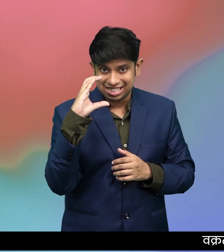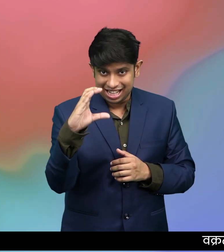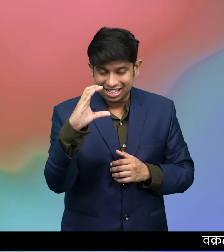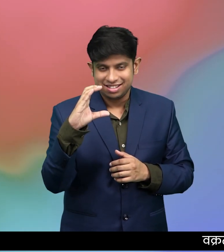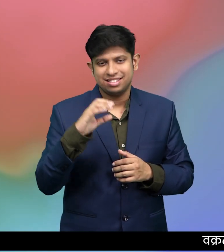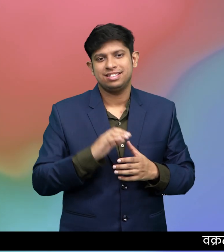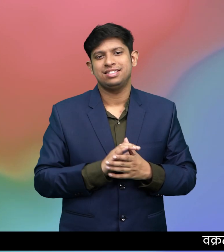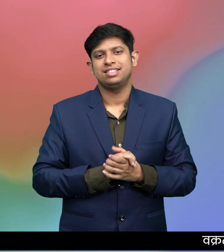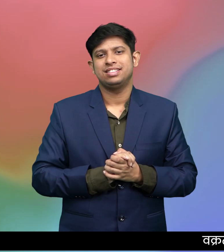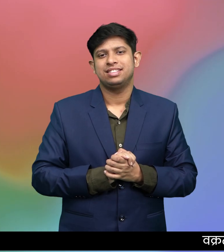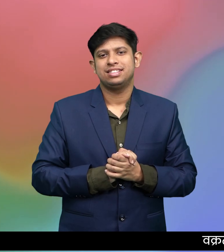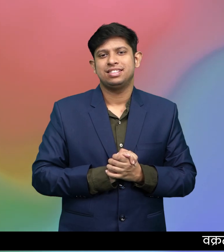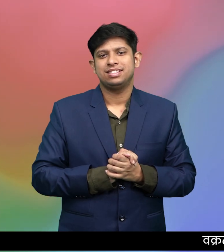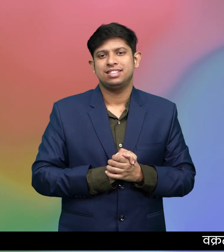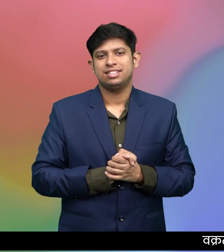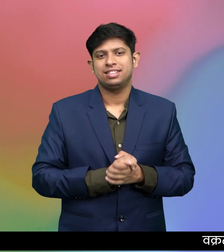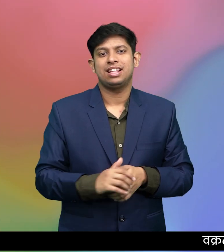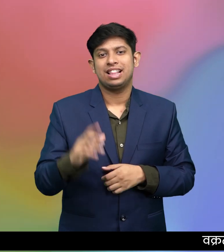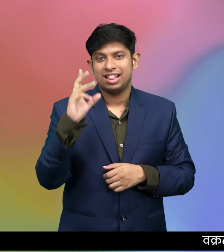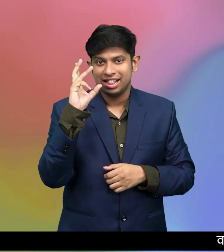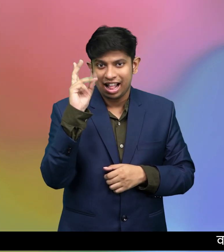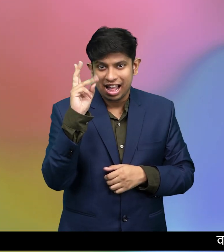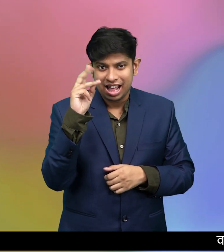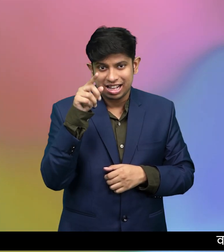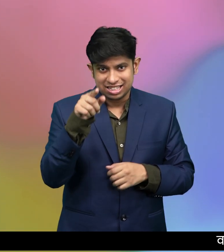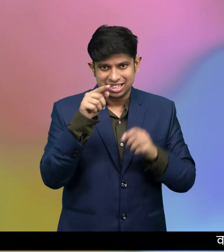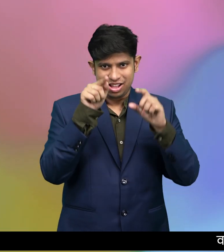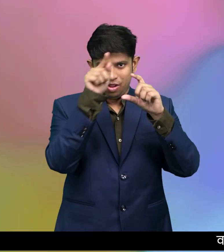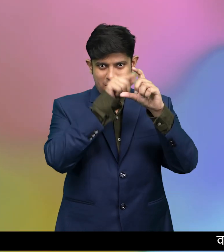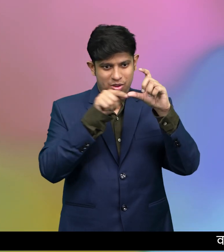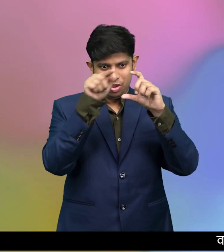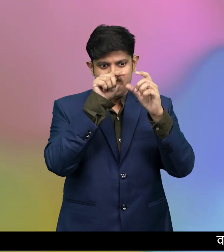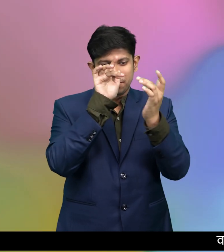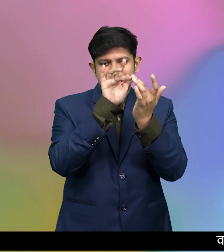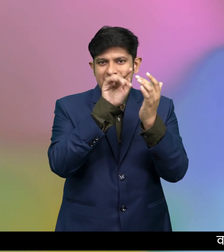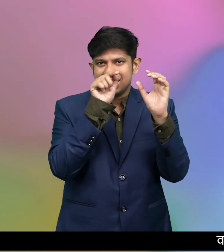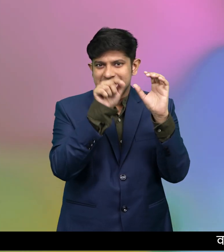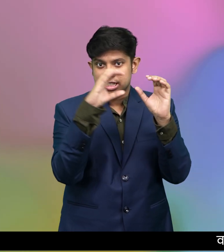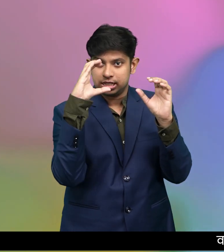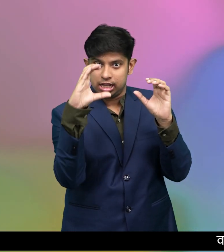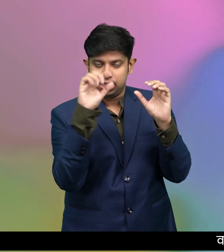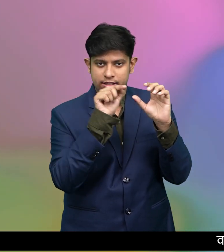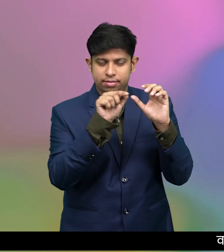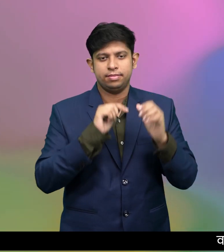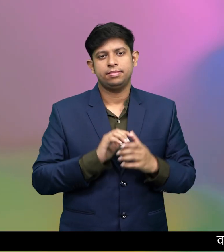beyond curvature, वक्रतेच्या C, बिंदू पलीकडे, at the वक्रतेच्या point बिंदूवर, curvature C,